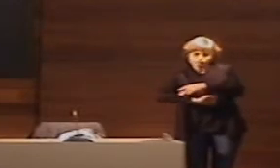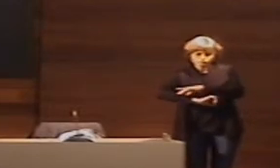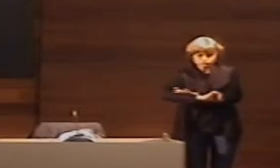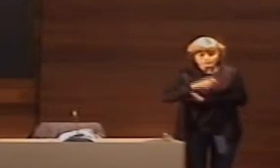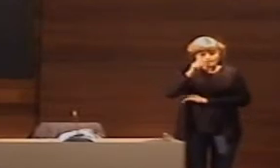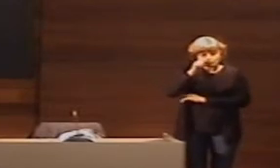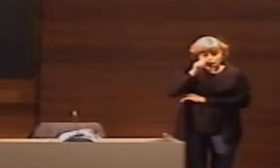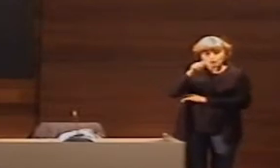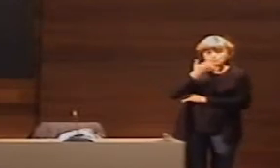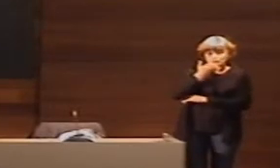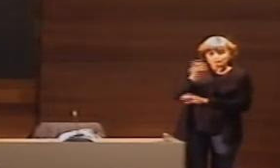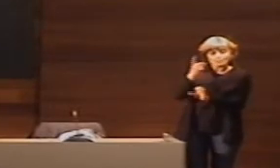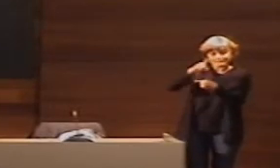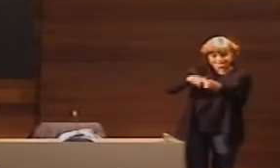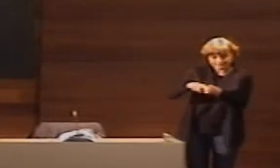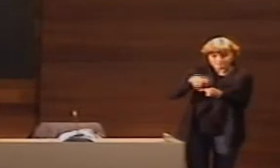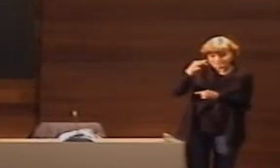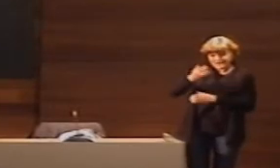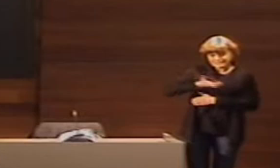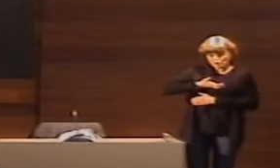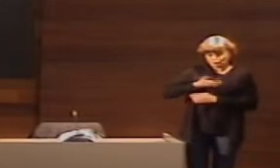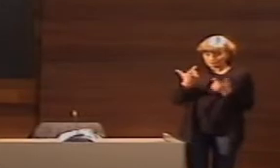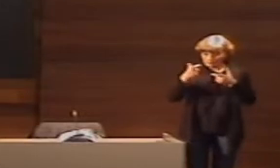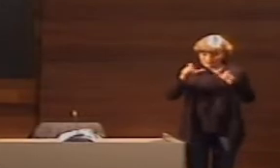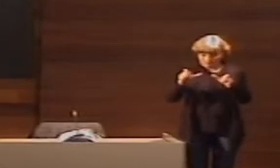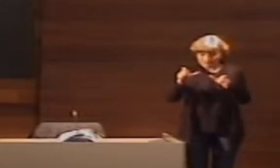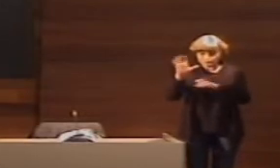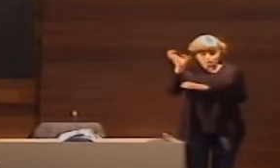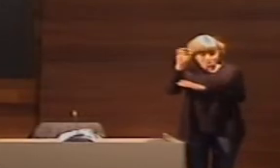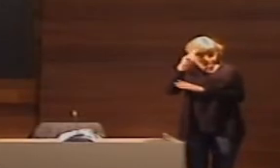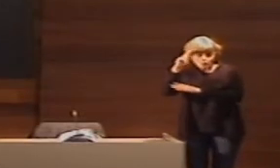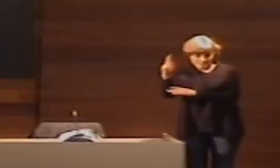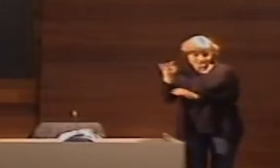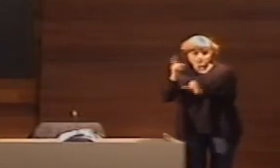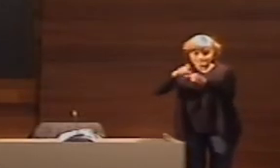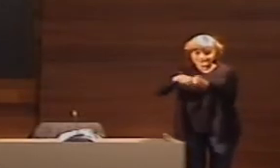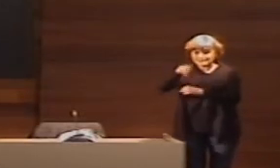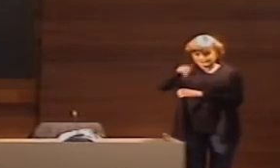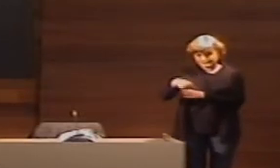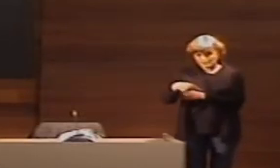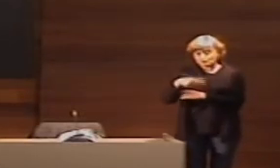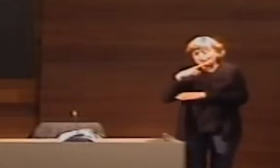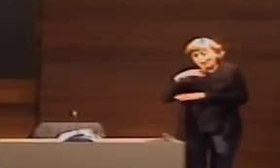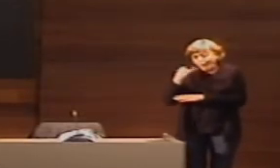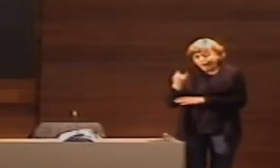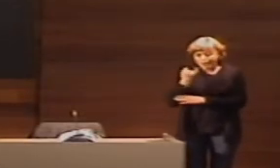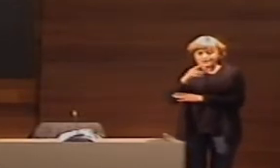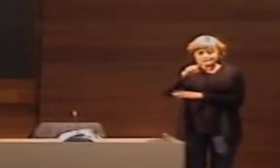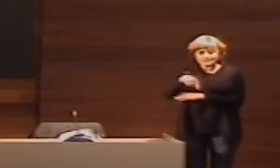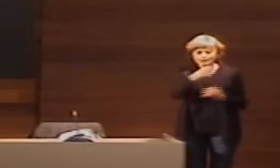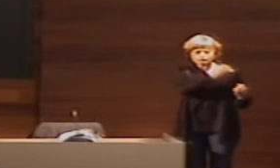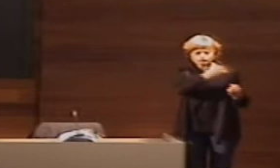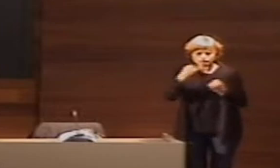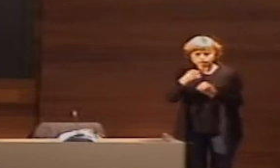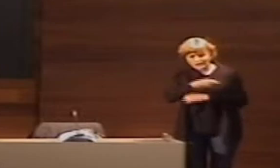como el Departamento de Medio Ambiente del Ayuntamiento, como Fundación Cristina Enea, y esperamos que también nuevas instituciones se vayan sumando. En cualquier caso,